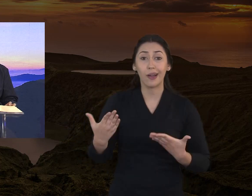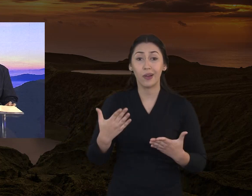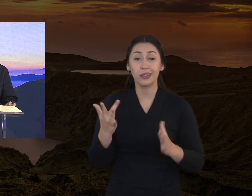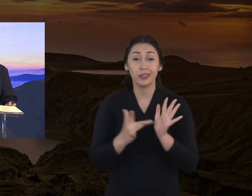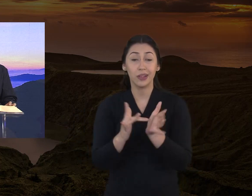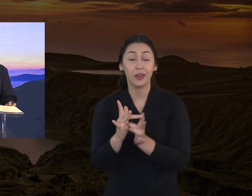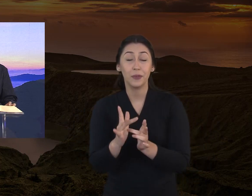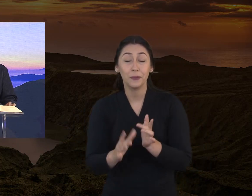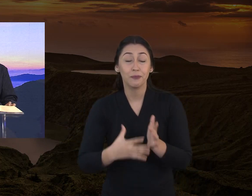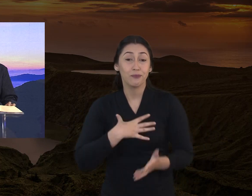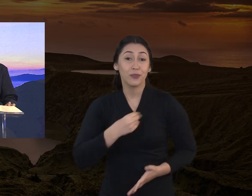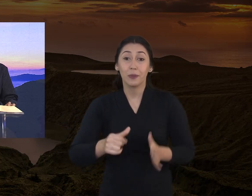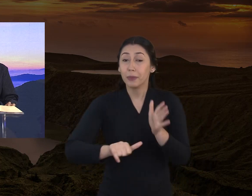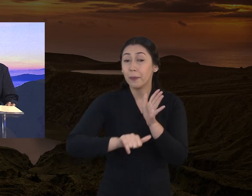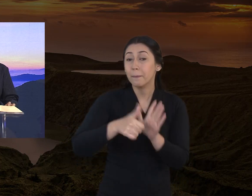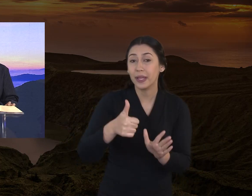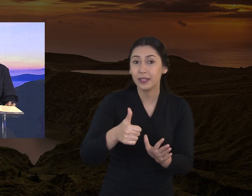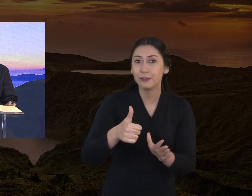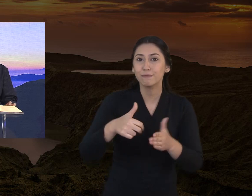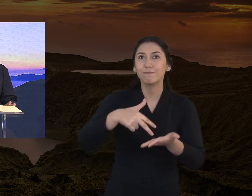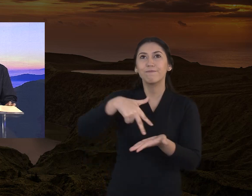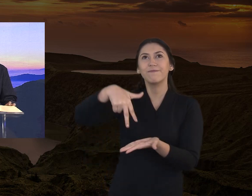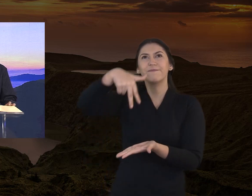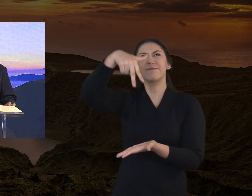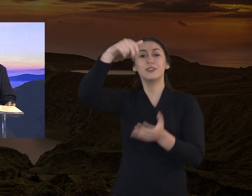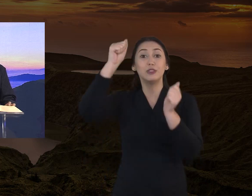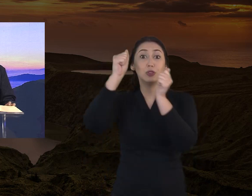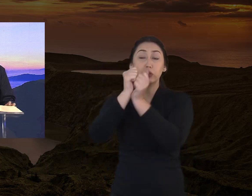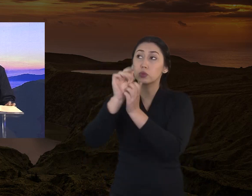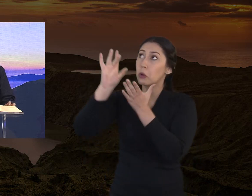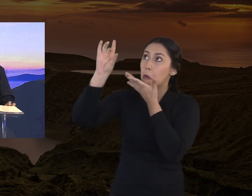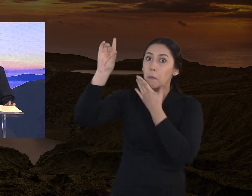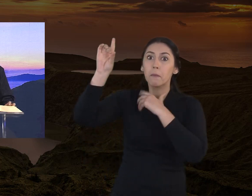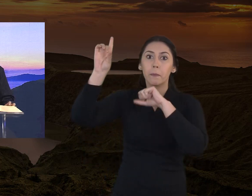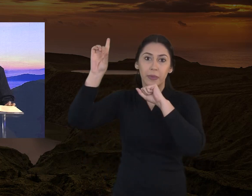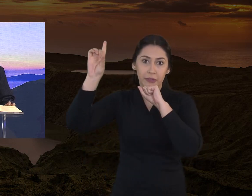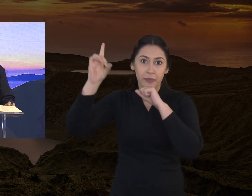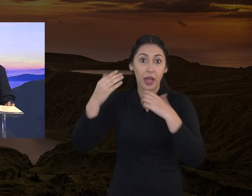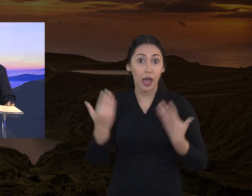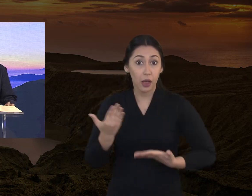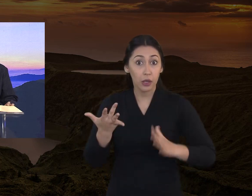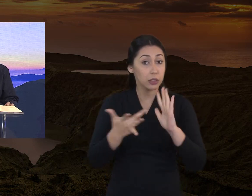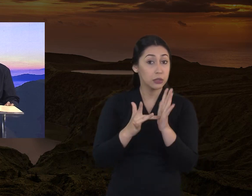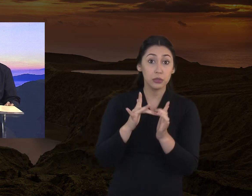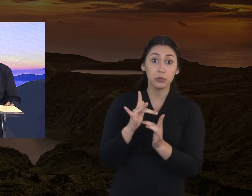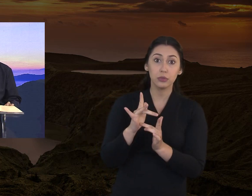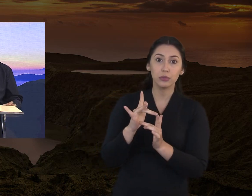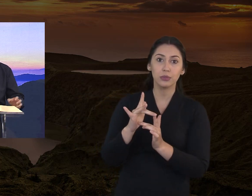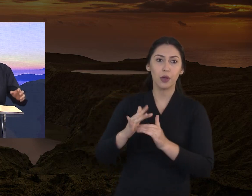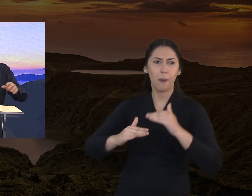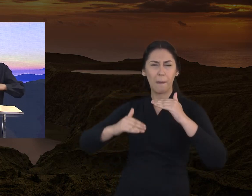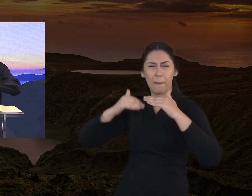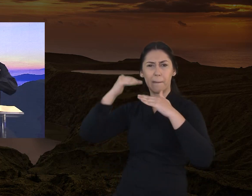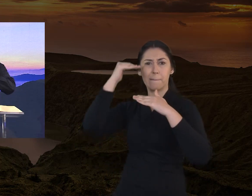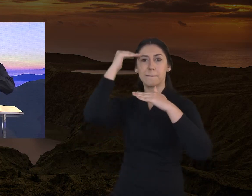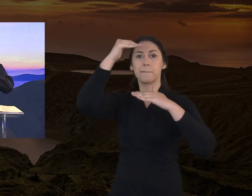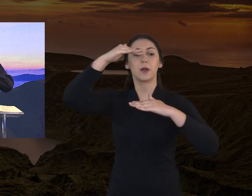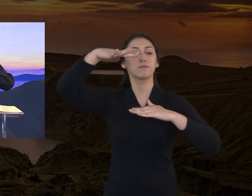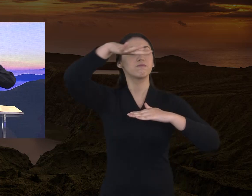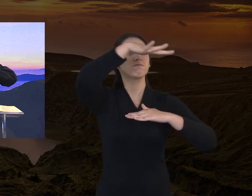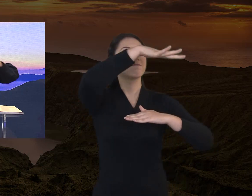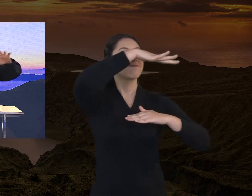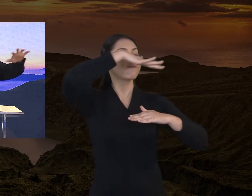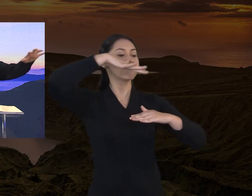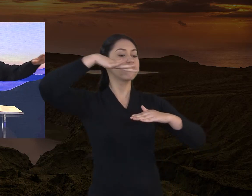foi alçado, né, à destra de Deus, ele se tornou aquele que está acima de qualquer